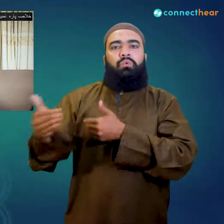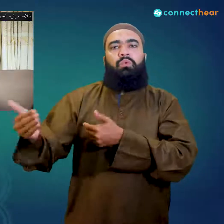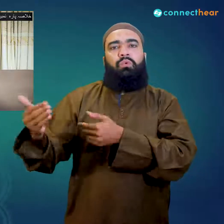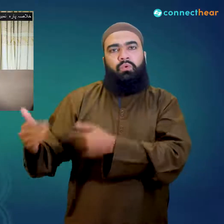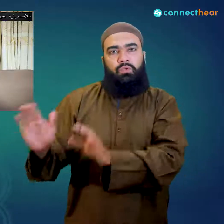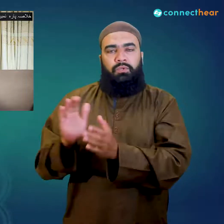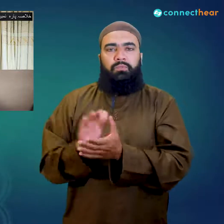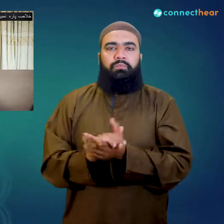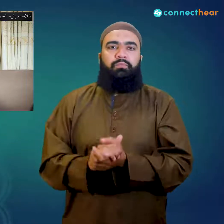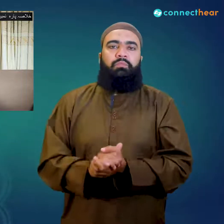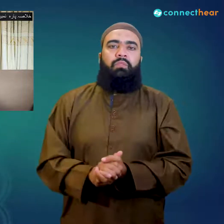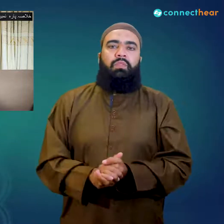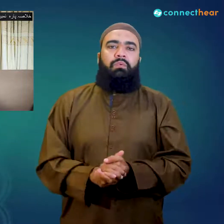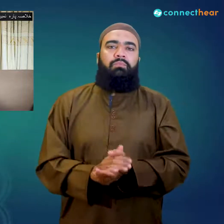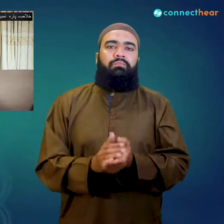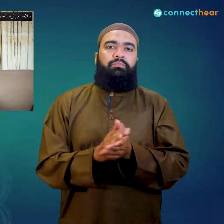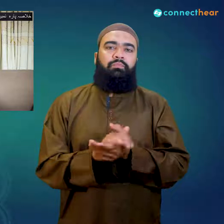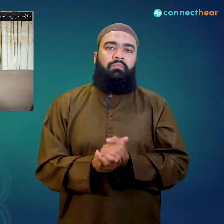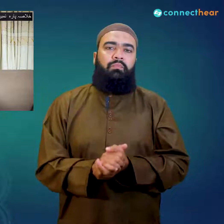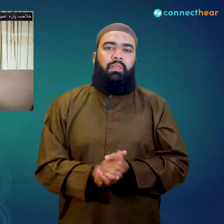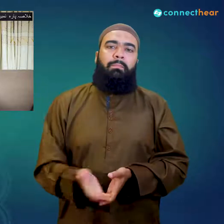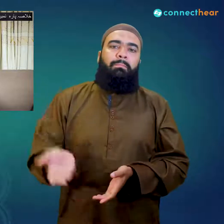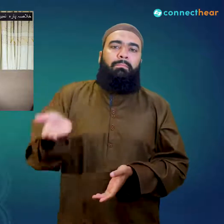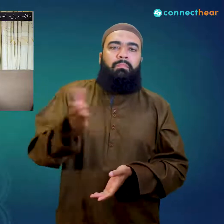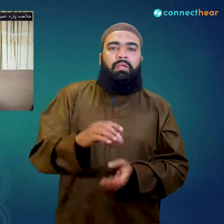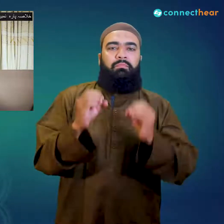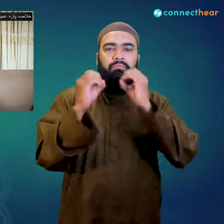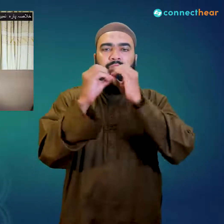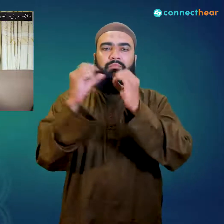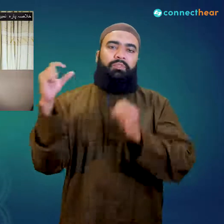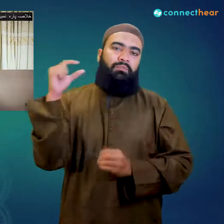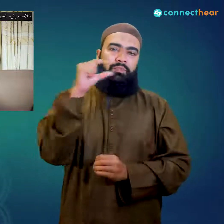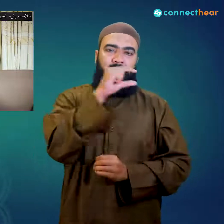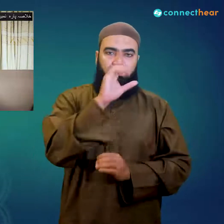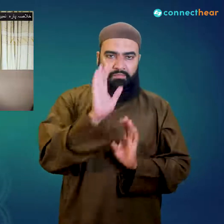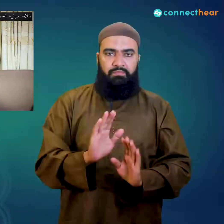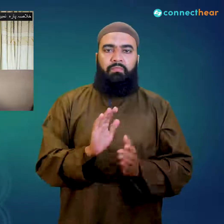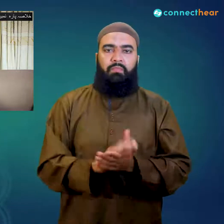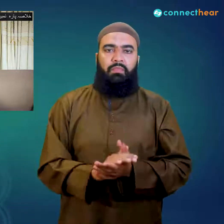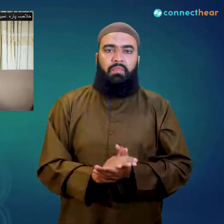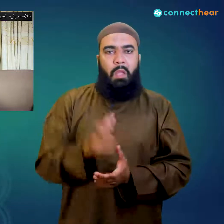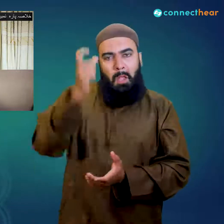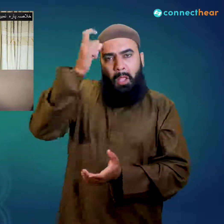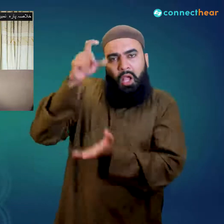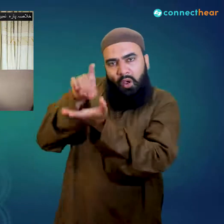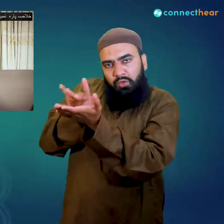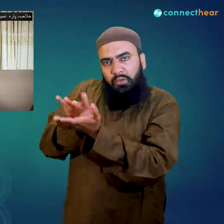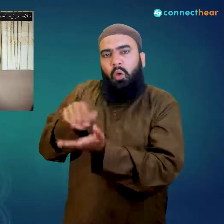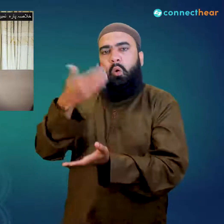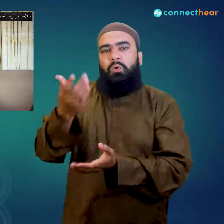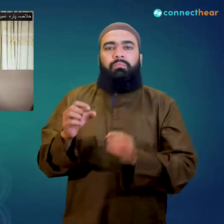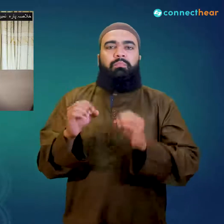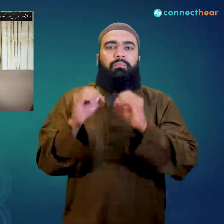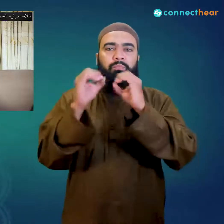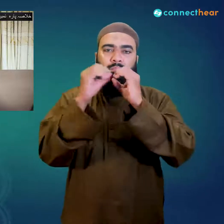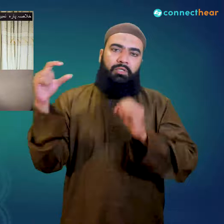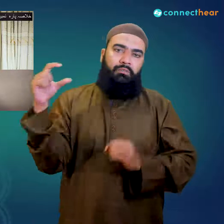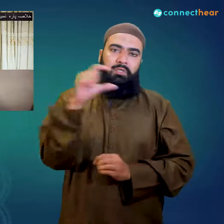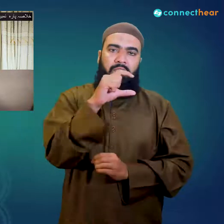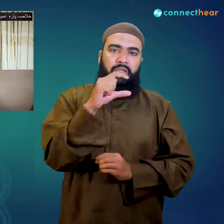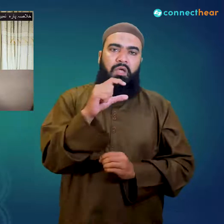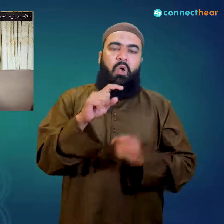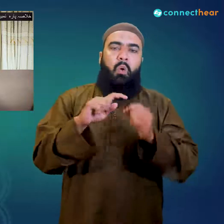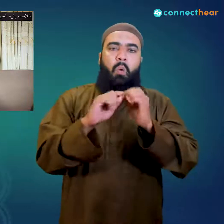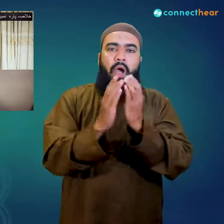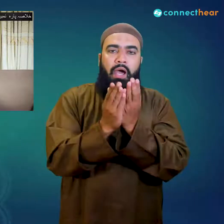کی دعا کر لی جائے۔ اس کے بعد بسم اللہ الرحمن الرحیم، اعوذ باللہ اور بسم اللہ قرآن مجید